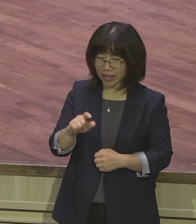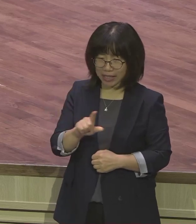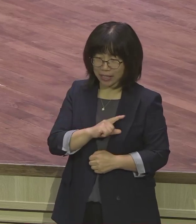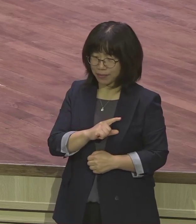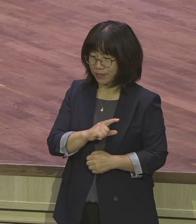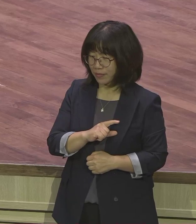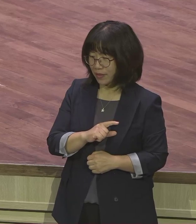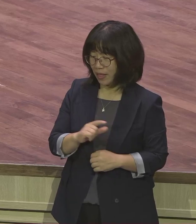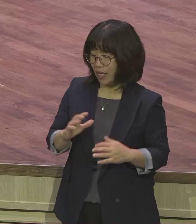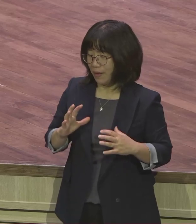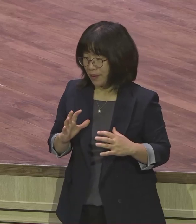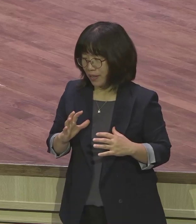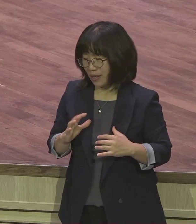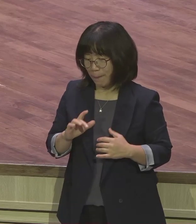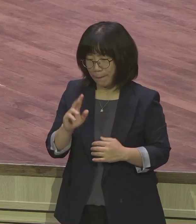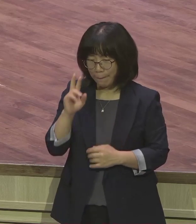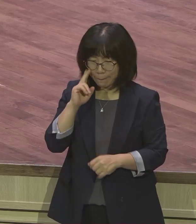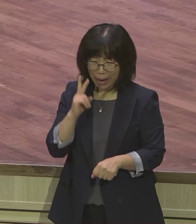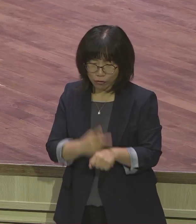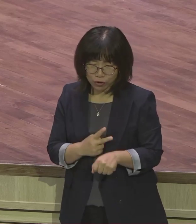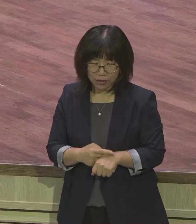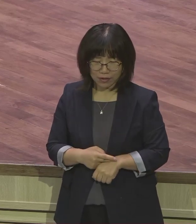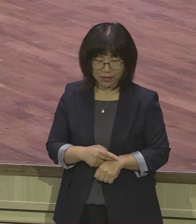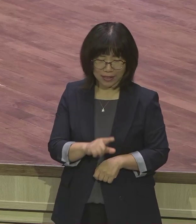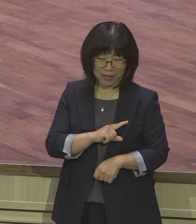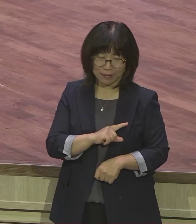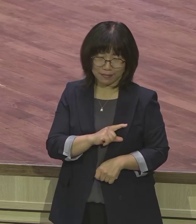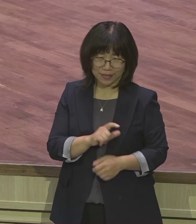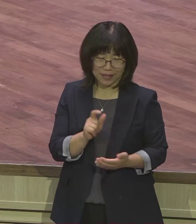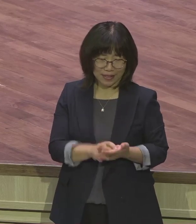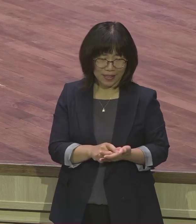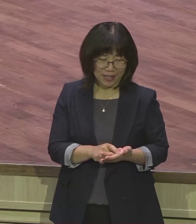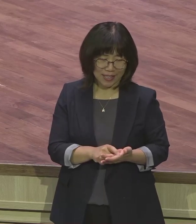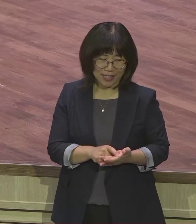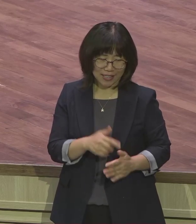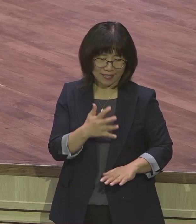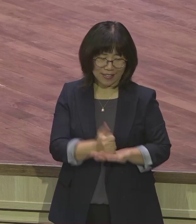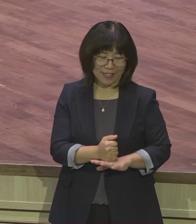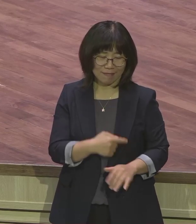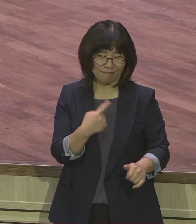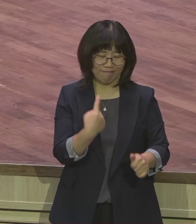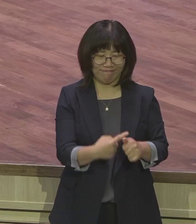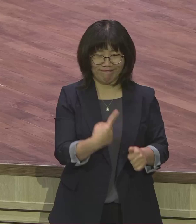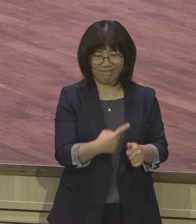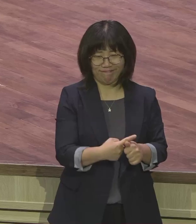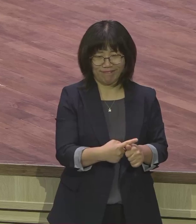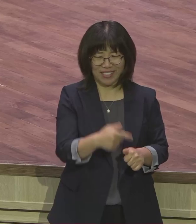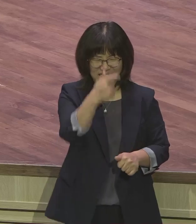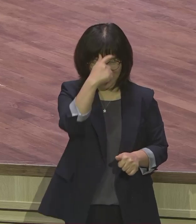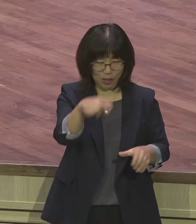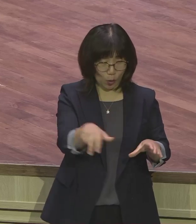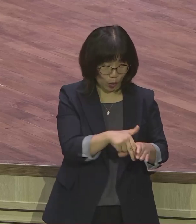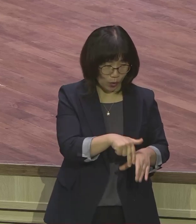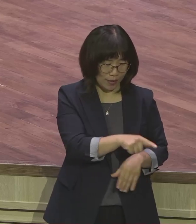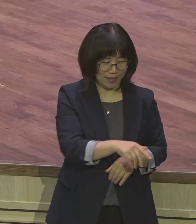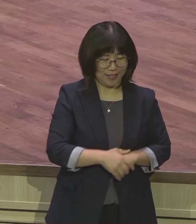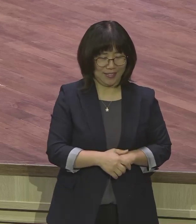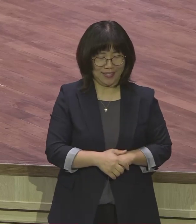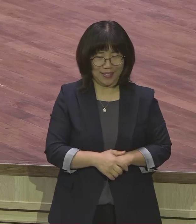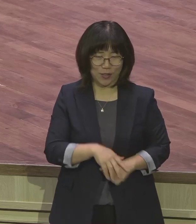바울 바울 사무엘 그래서 내가 볼 때 차라리 다온 좋아해요 누군지 몰라